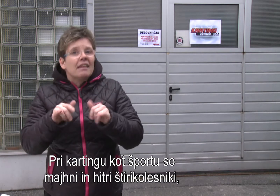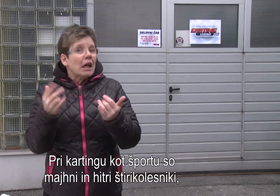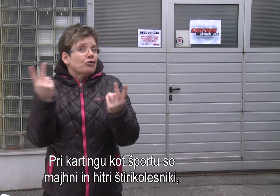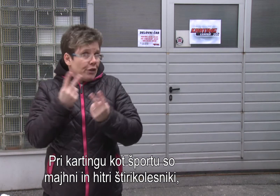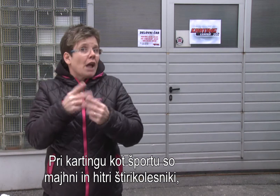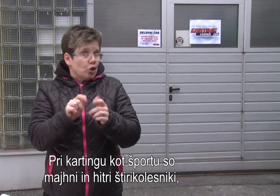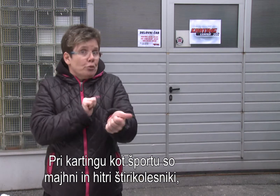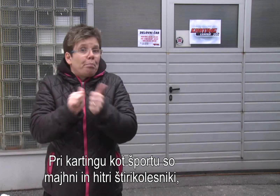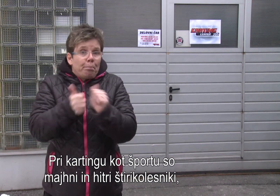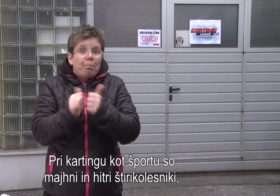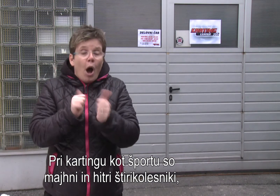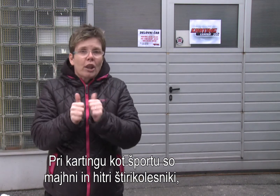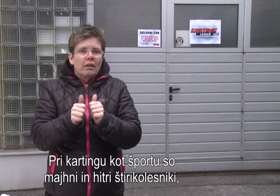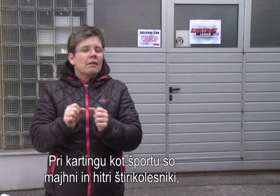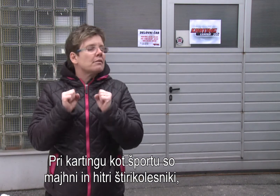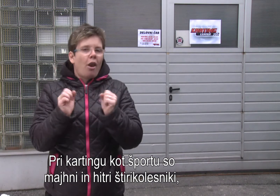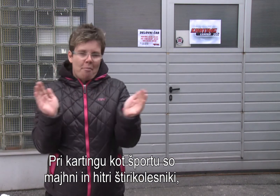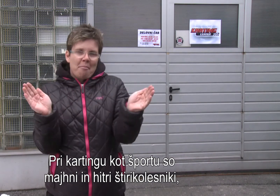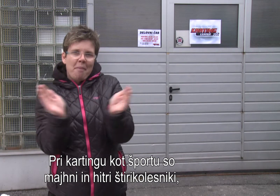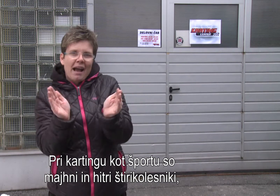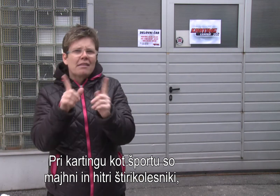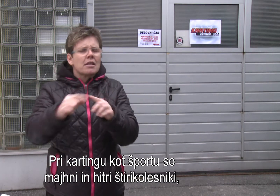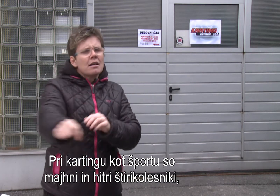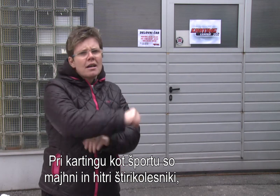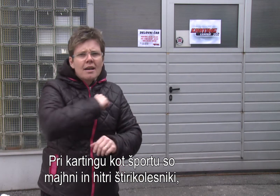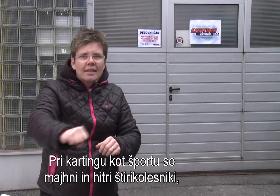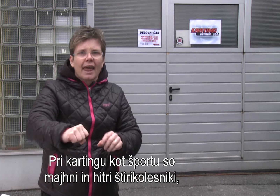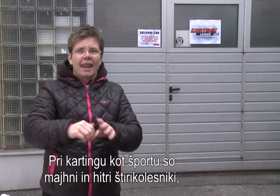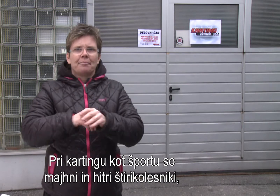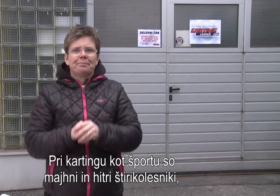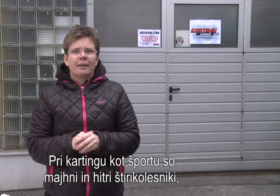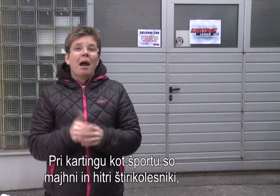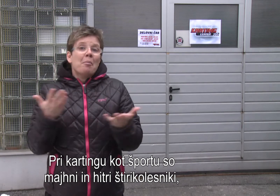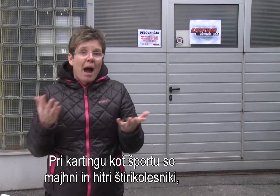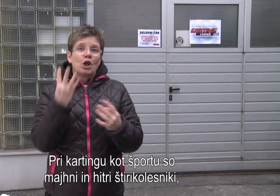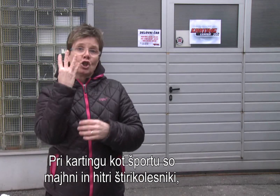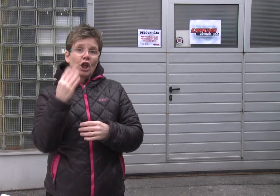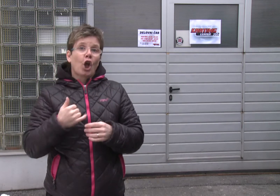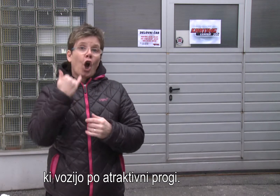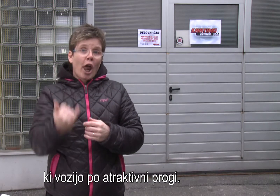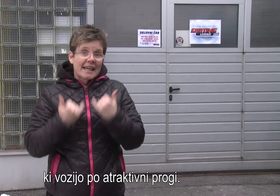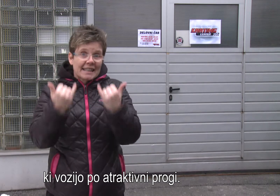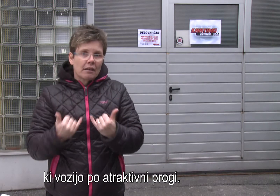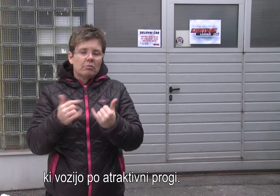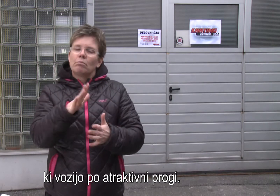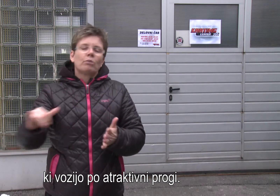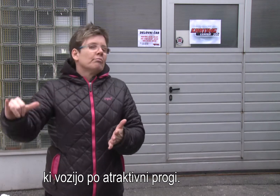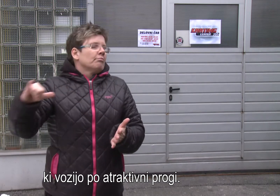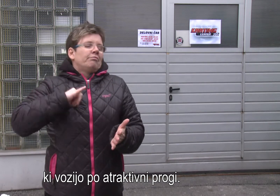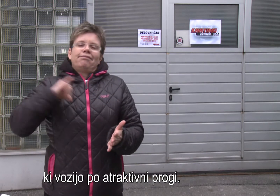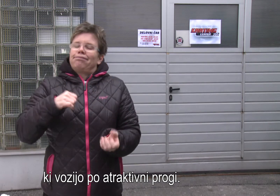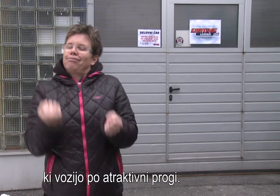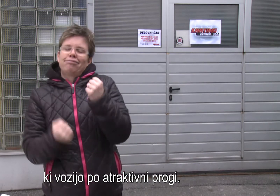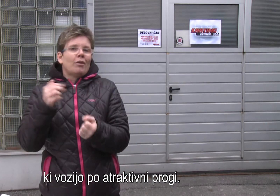Karty beda. Par. Dala. Machet. Ter. Ta. Tir. Kole.